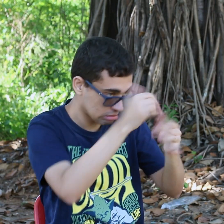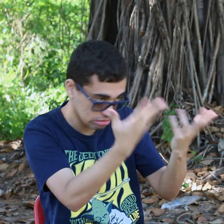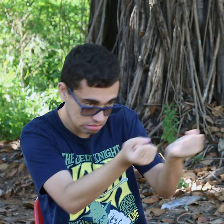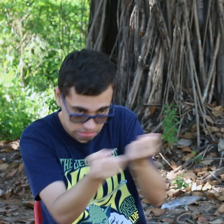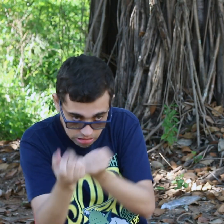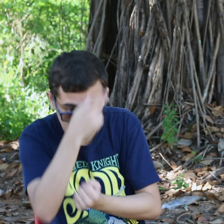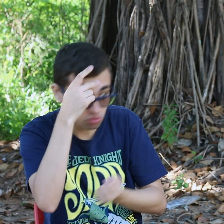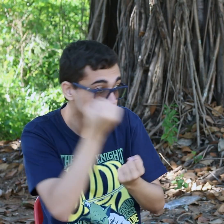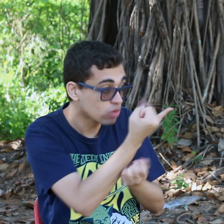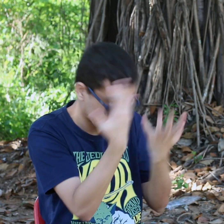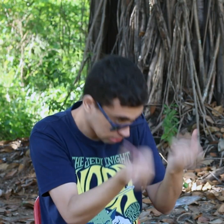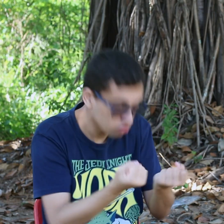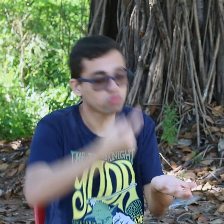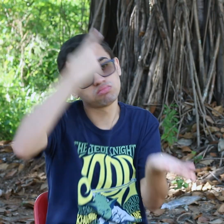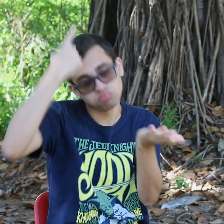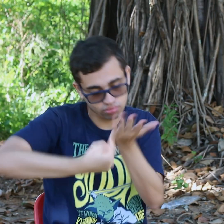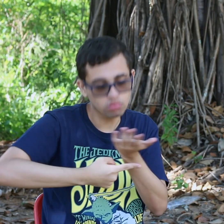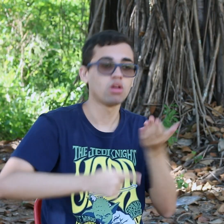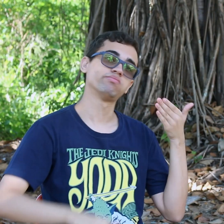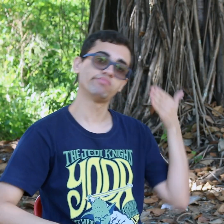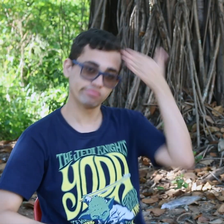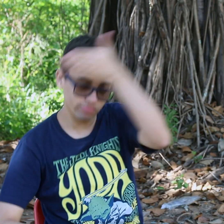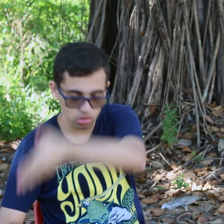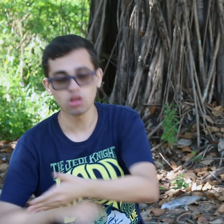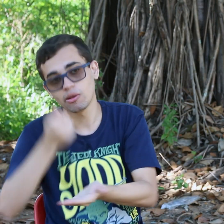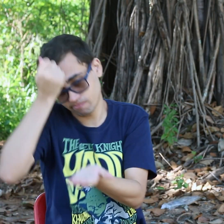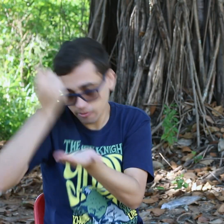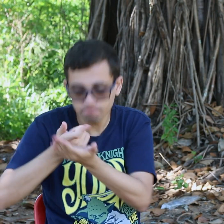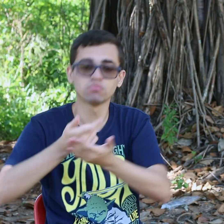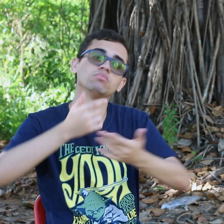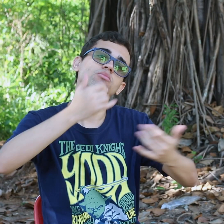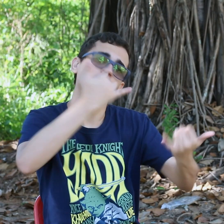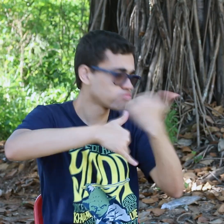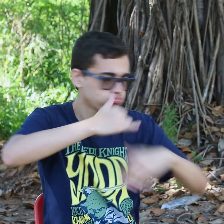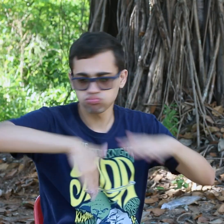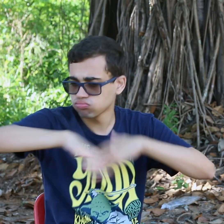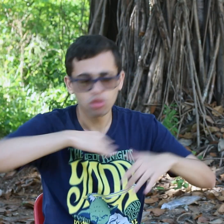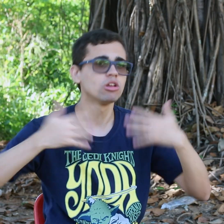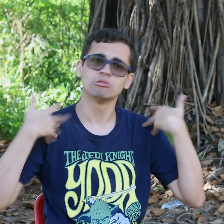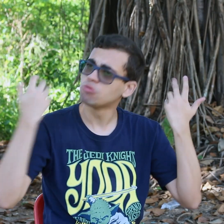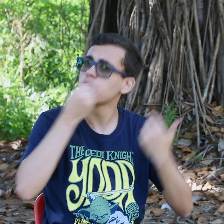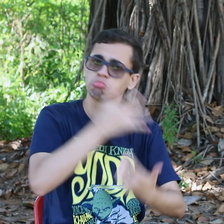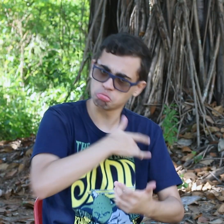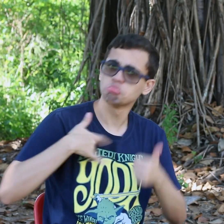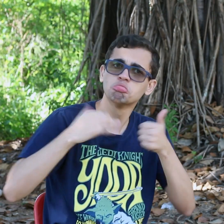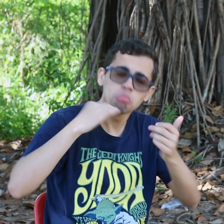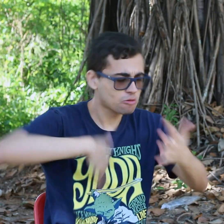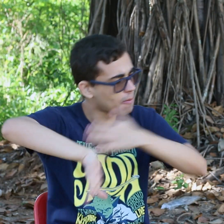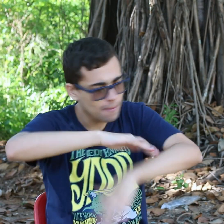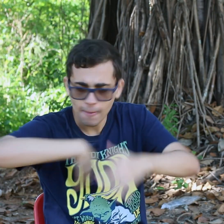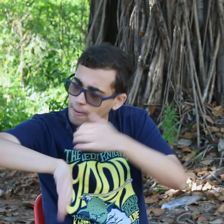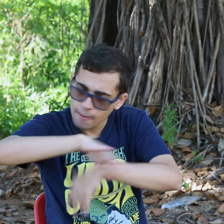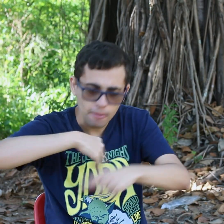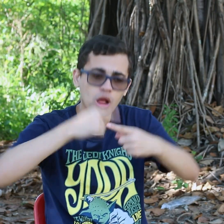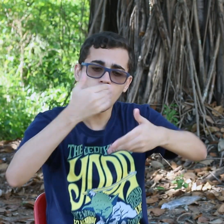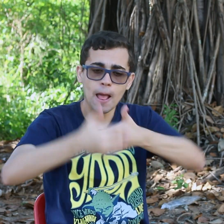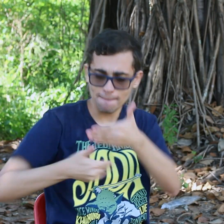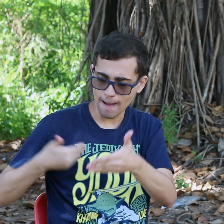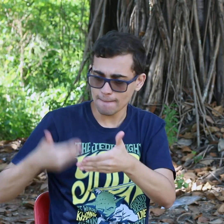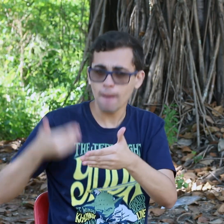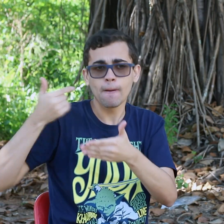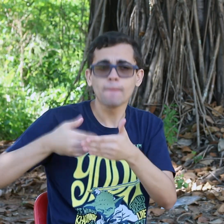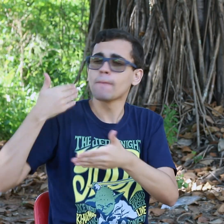tem que pagar. Muitas das vezes a gente não tem esse dinheiro, a gente junta para pagar esse espaço particular, até para interação,